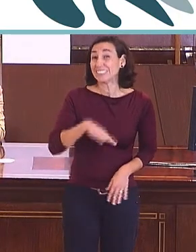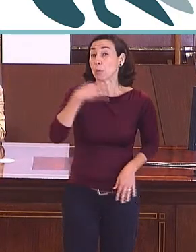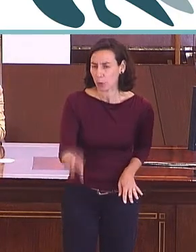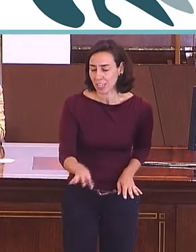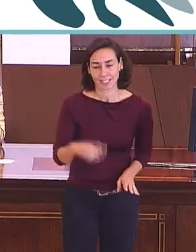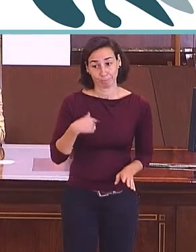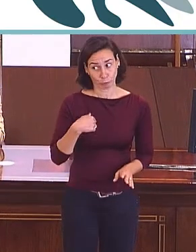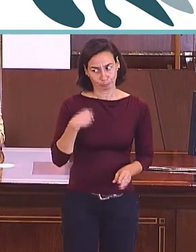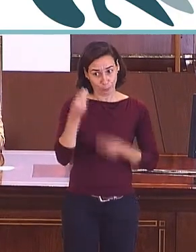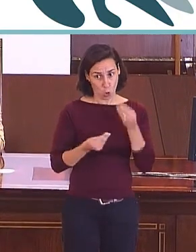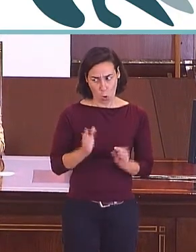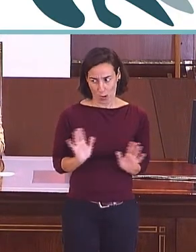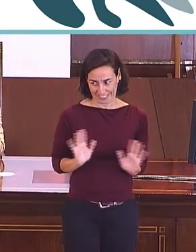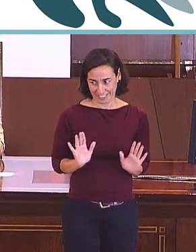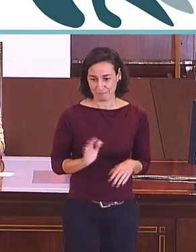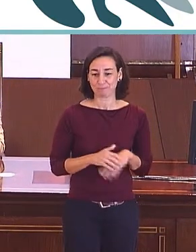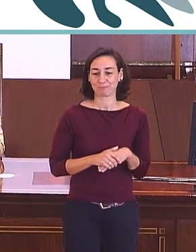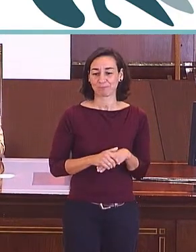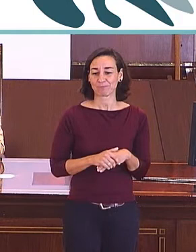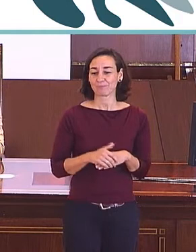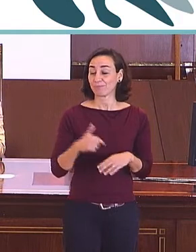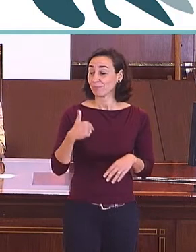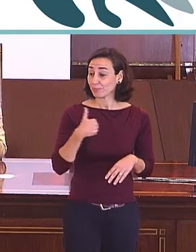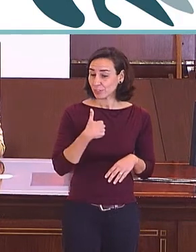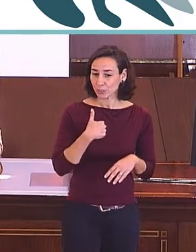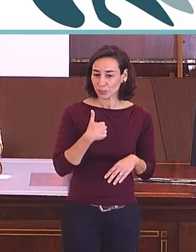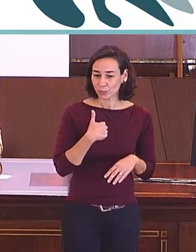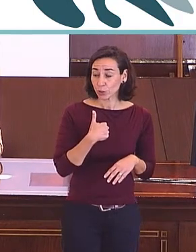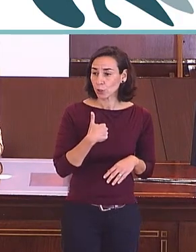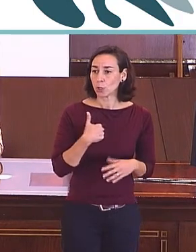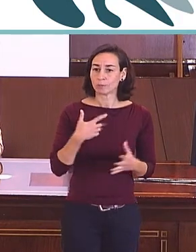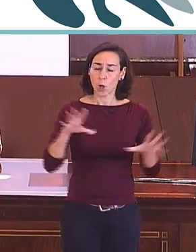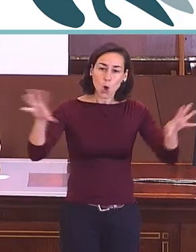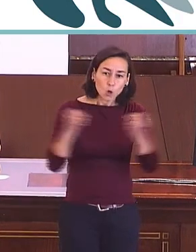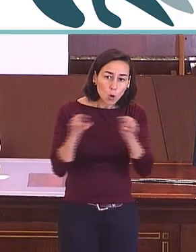O sea, que tampoco puedo hablar de las conclusiones del Congreso porque ya lo ha dicho todo